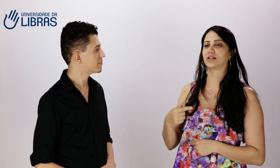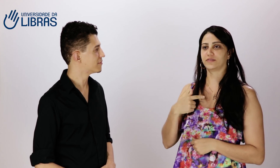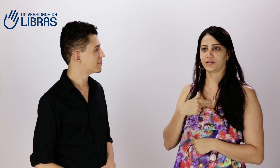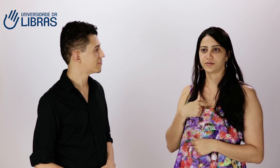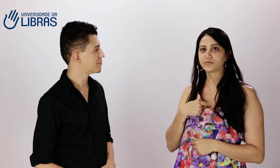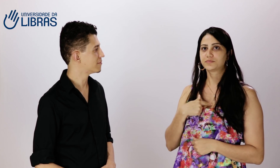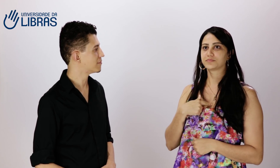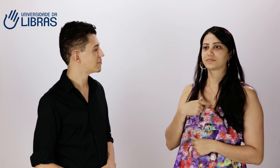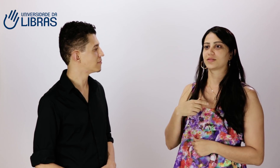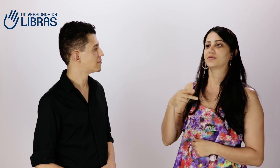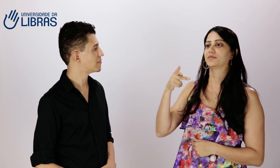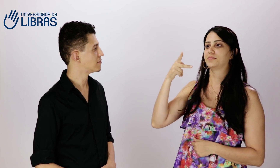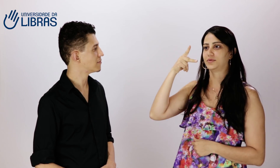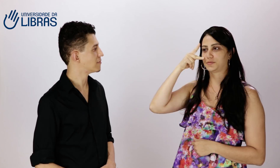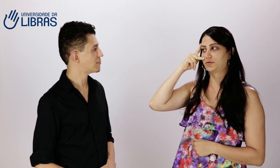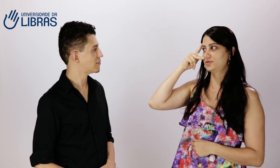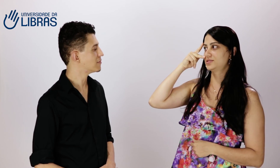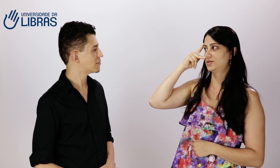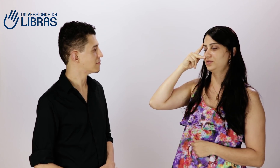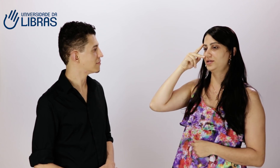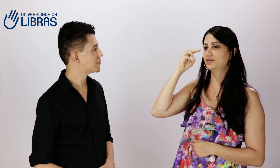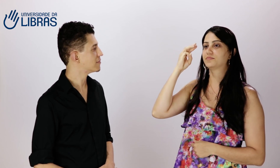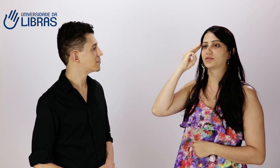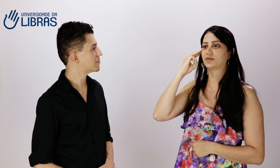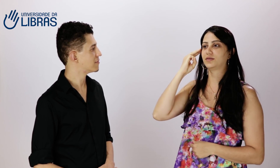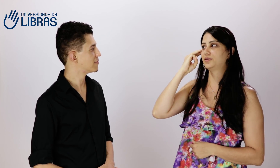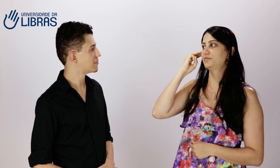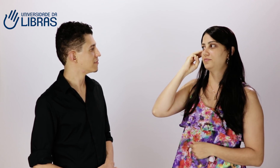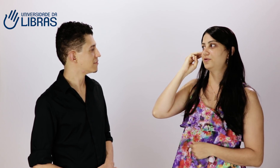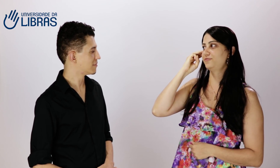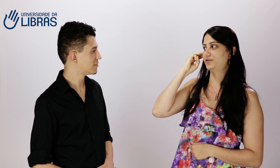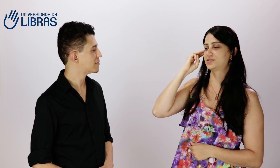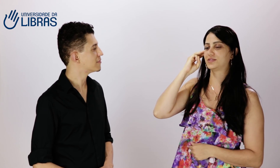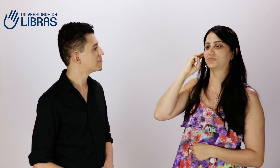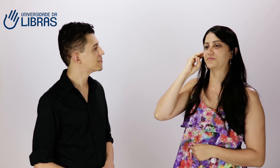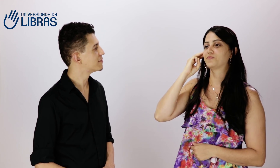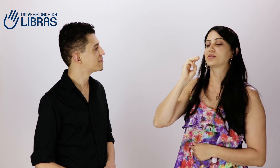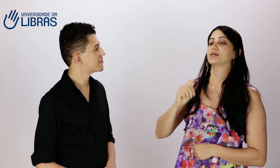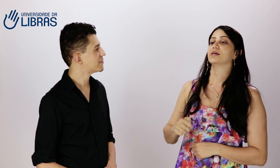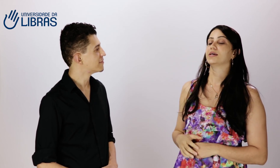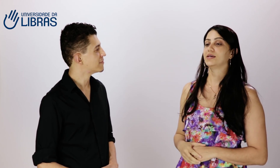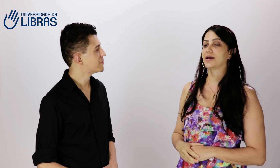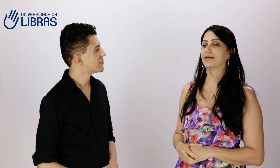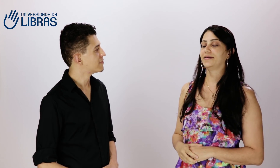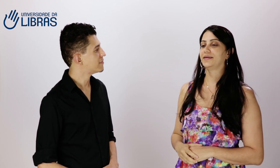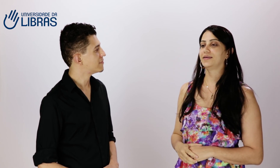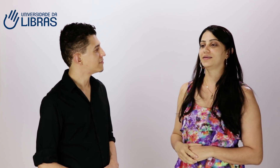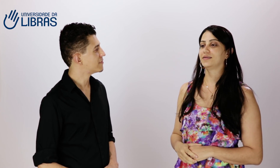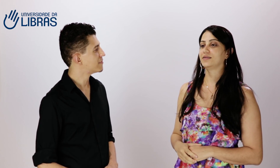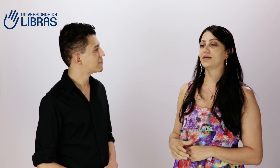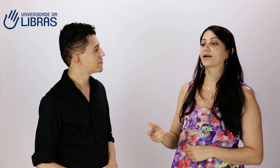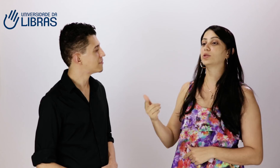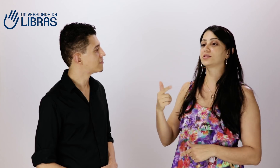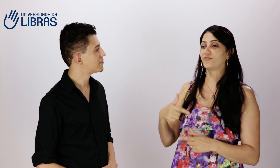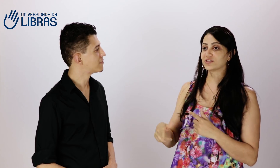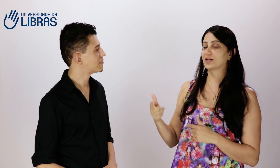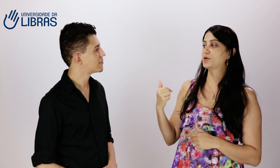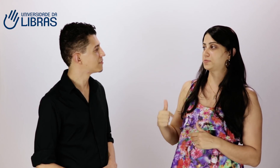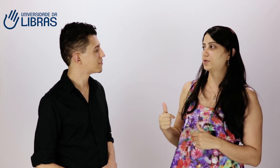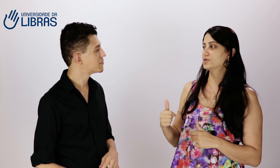falava eu, meu esposo, o sinal dele, e meu filho, sinal. E aí quando se eu fosse falar do meu esposo,